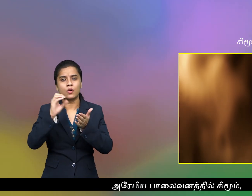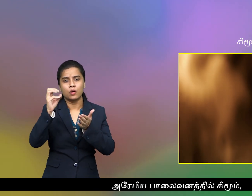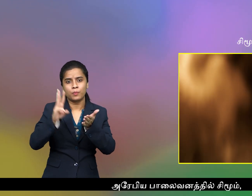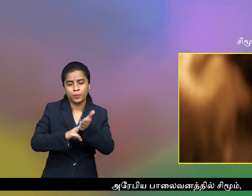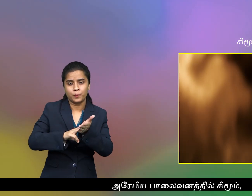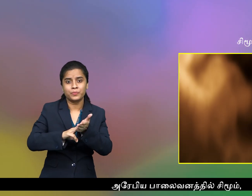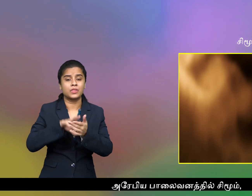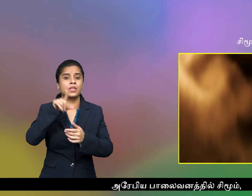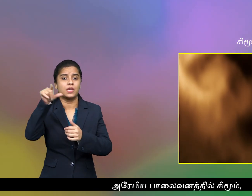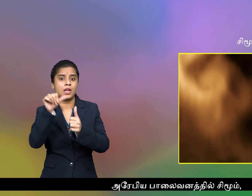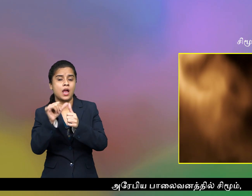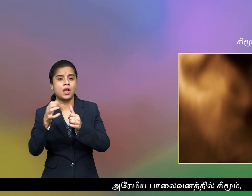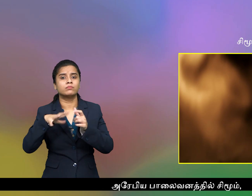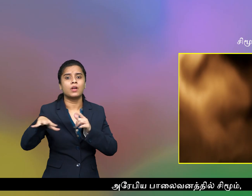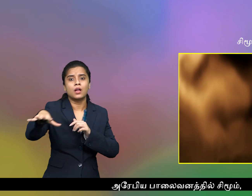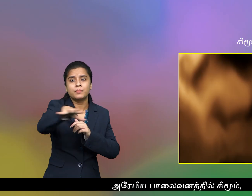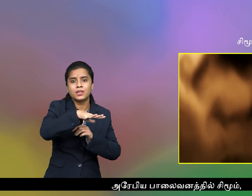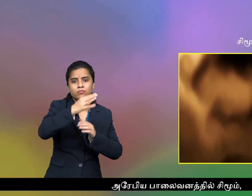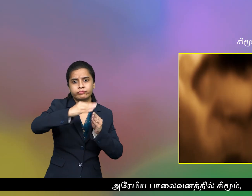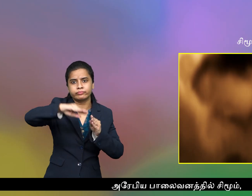பாலைவனத்தில் சிமூம்,